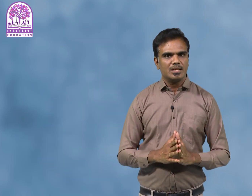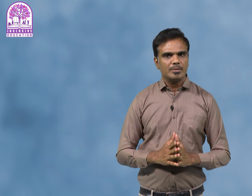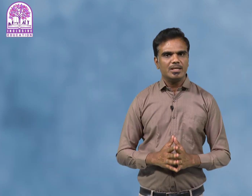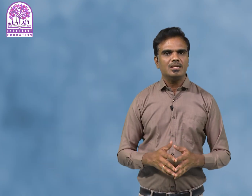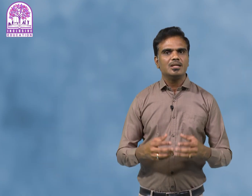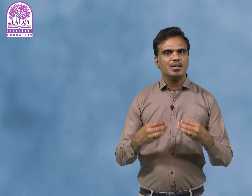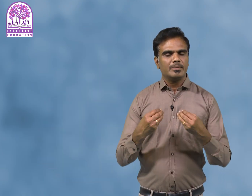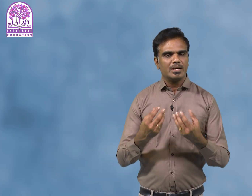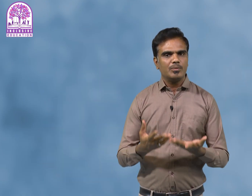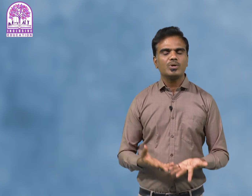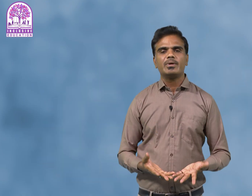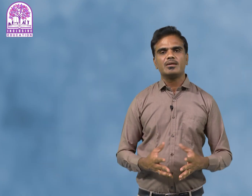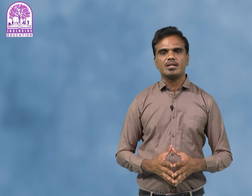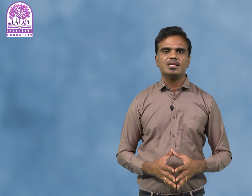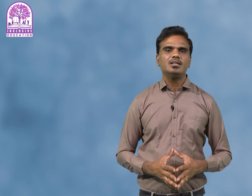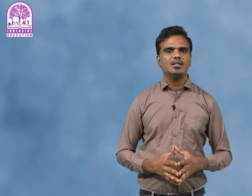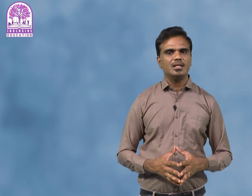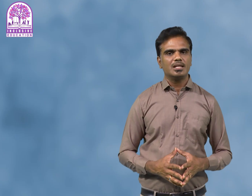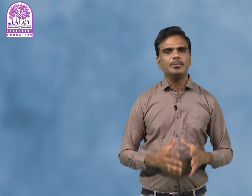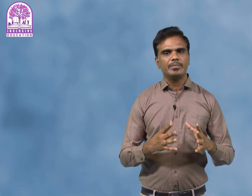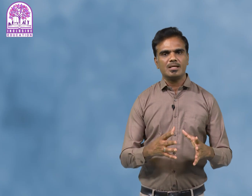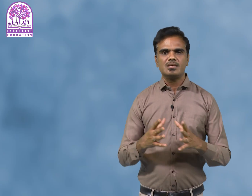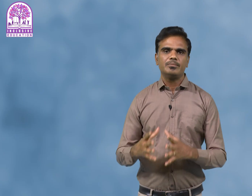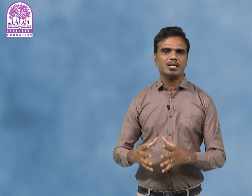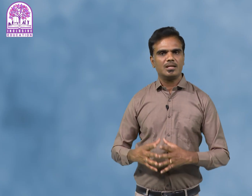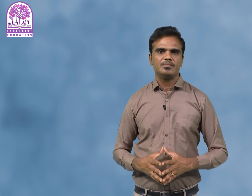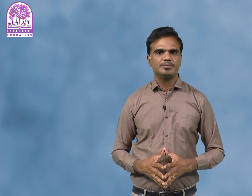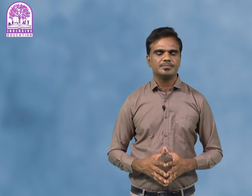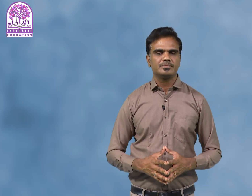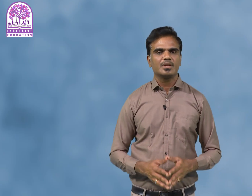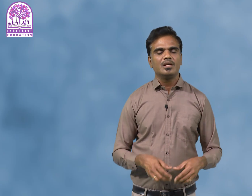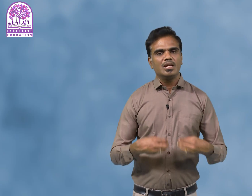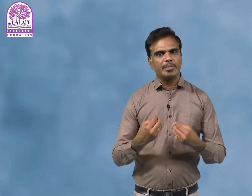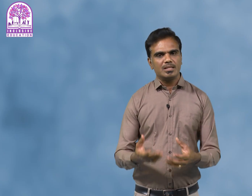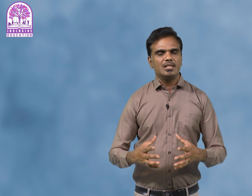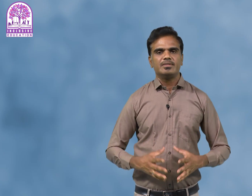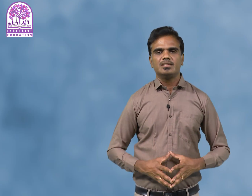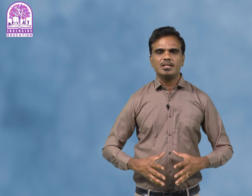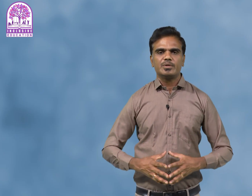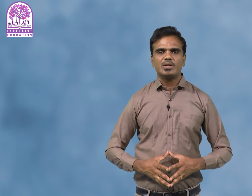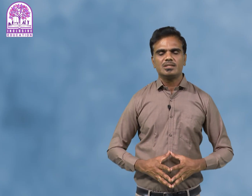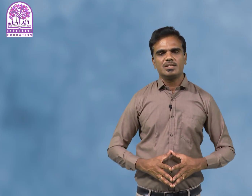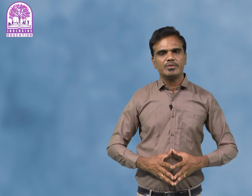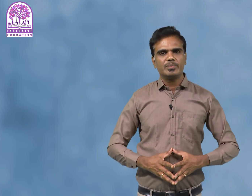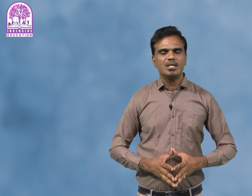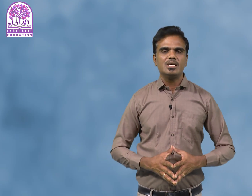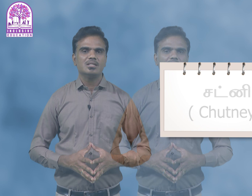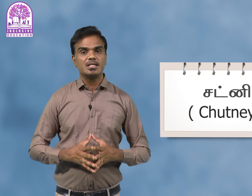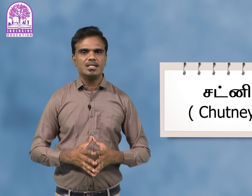எல்லாத்தையுமே என்ன பண்ணலாம், உங்கள் மாணவர்கள்ட்ட நீங்கள் பேசி பழகலாம். இப்போ இதில் வந்து என்ன வரும், அடுத்தது என்ன வரும் அப்படின்னா சட்னி